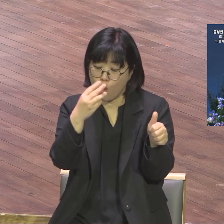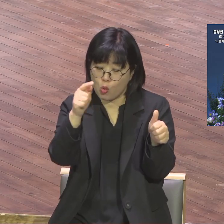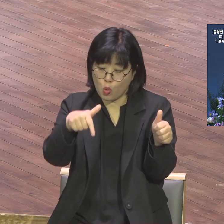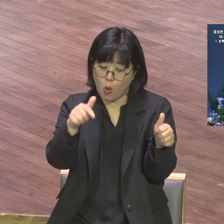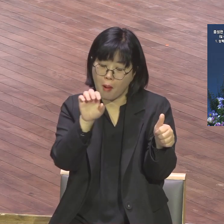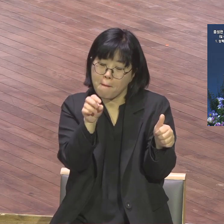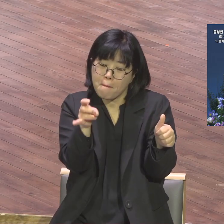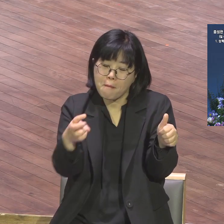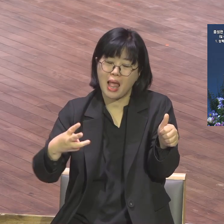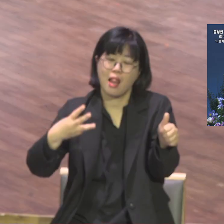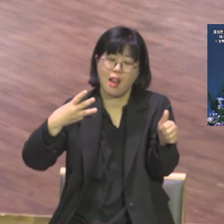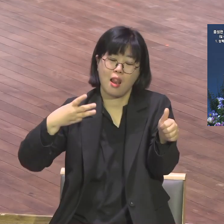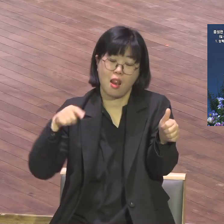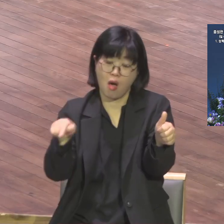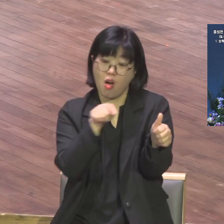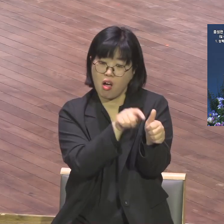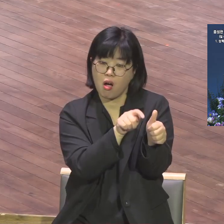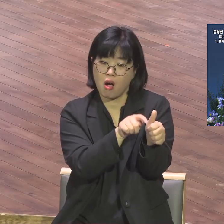가지고 또 가지고